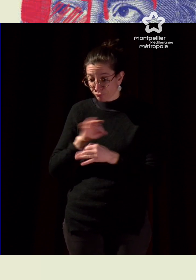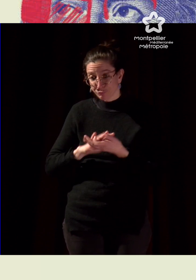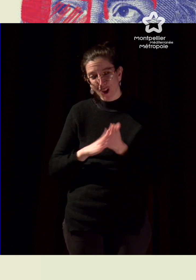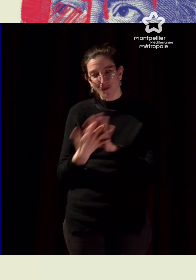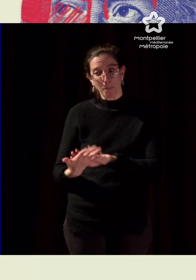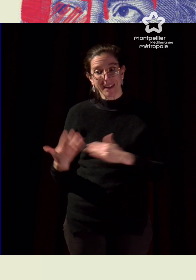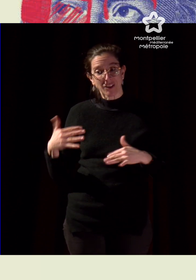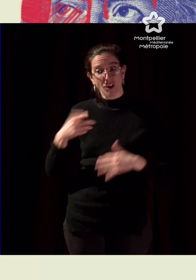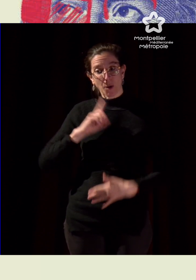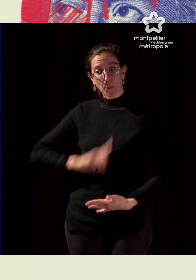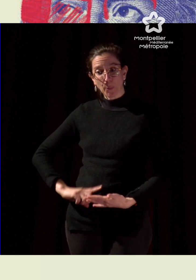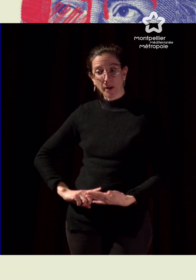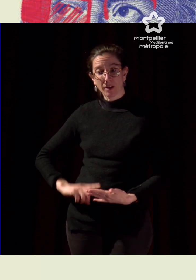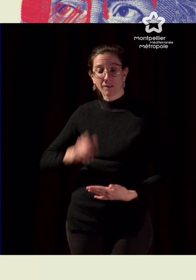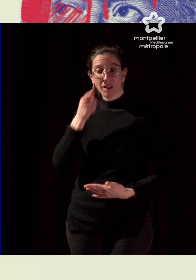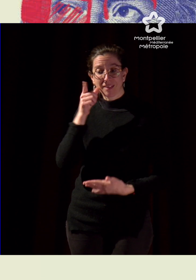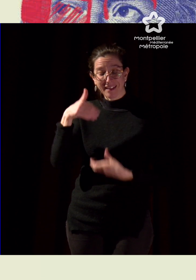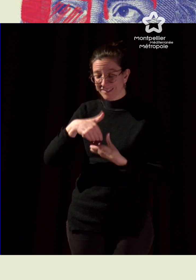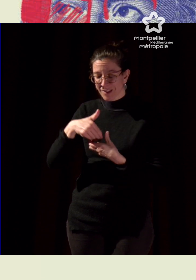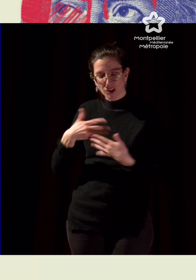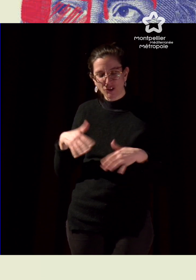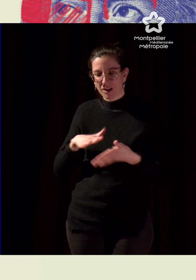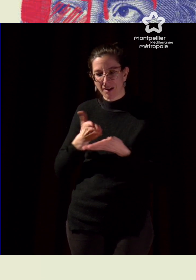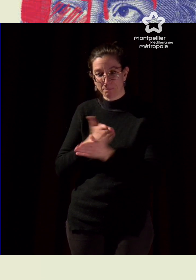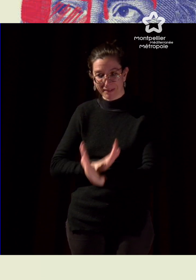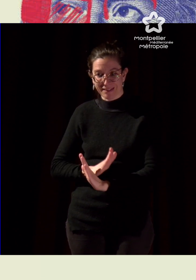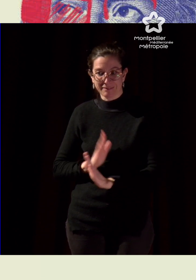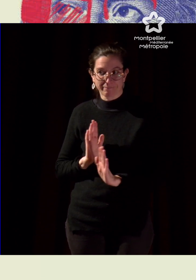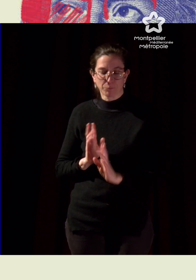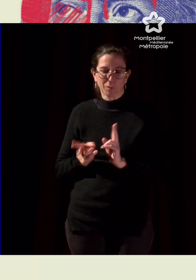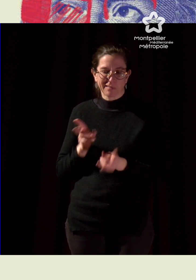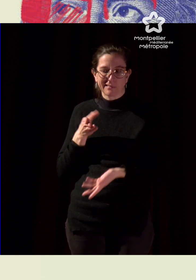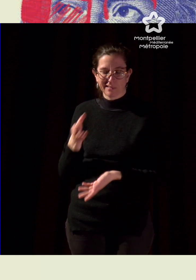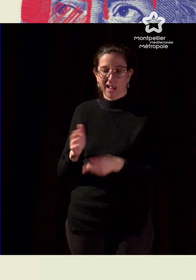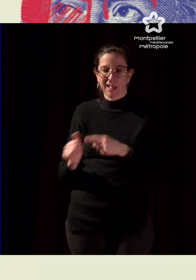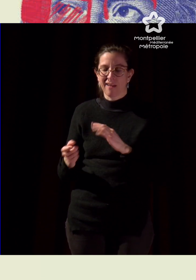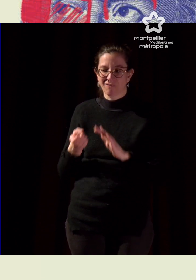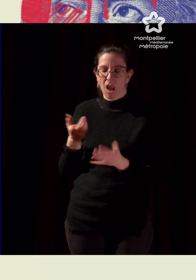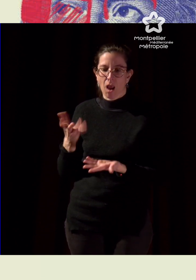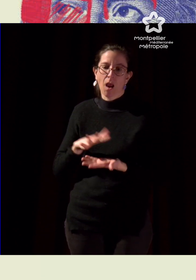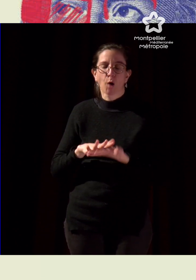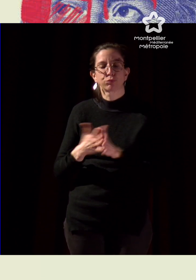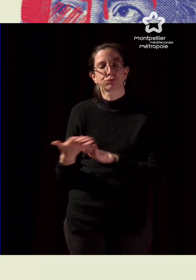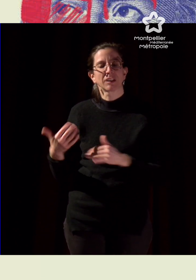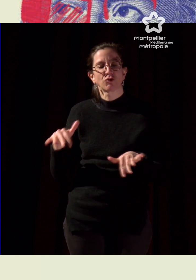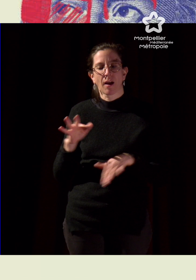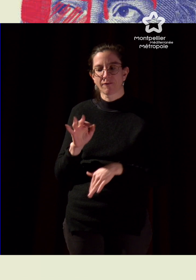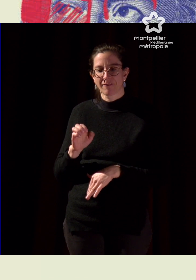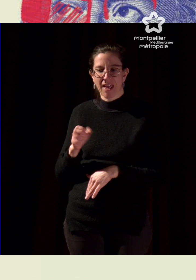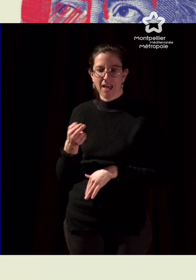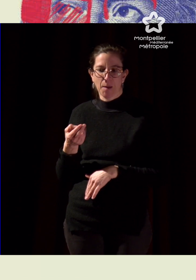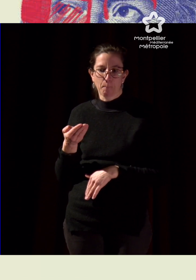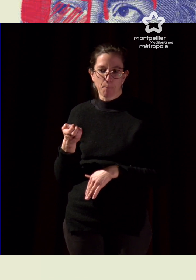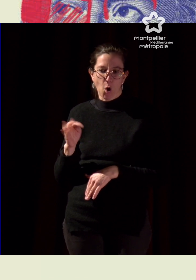guillemets, pour les digérer. Et l'autre hypothèse qu'on a émise, c'est que peut-être aussi, il y aurait une